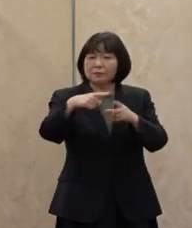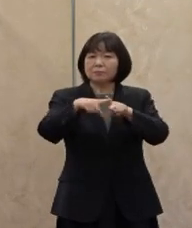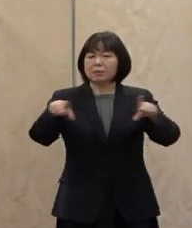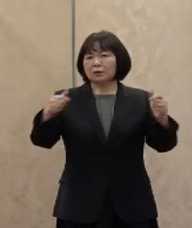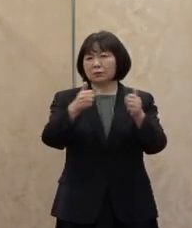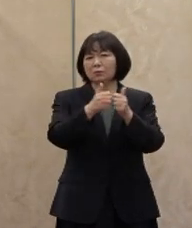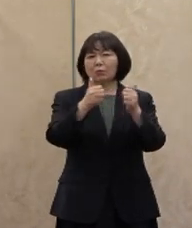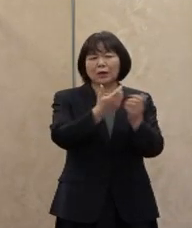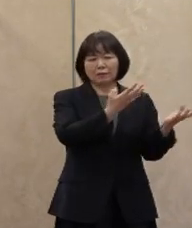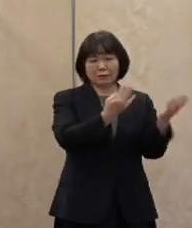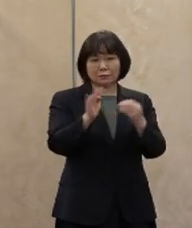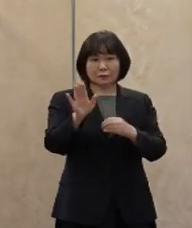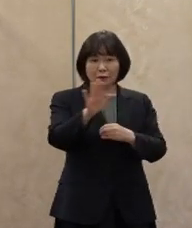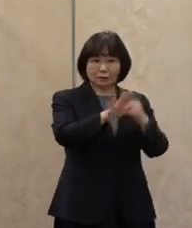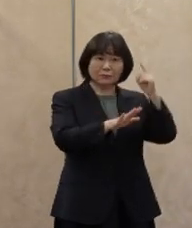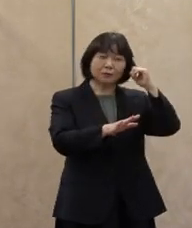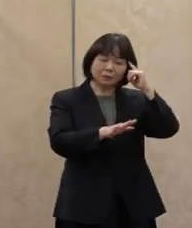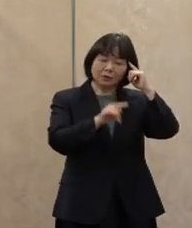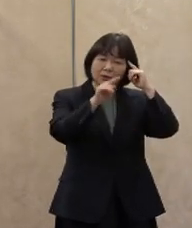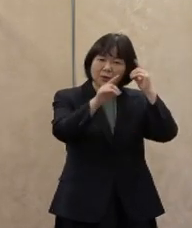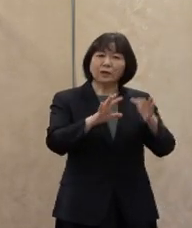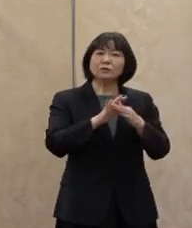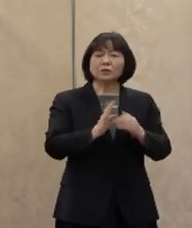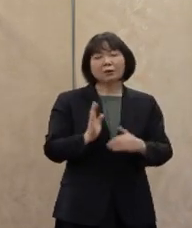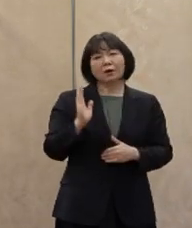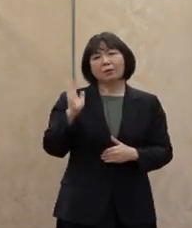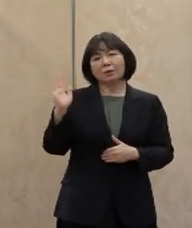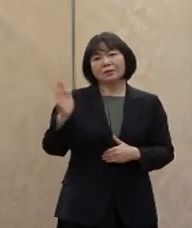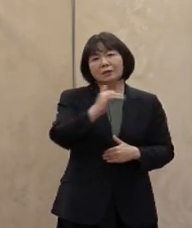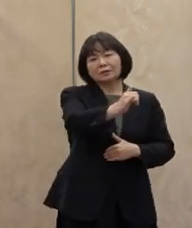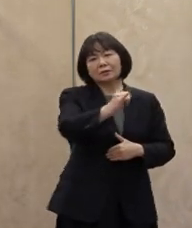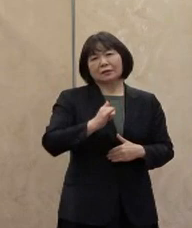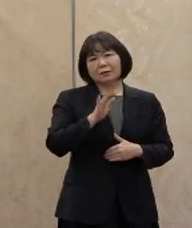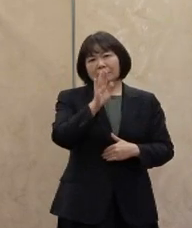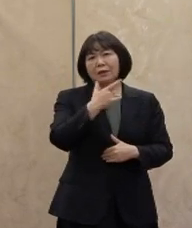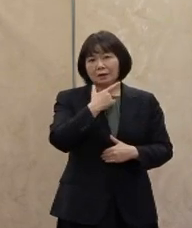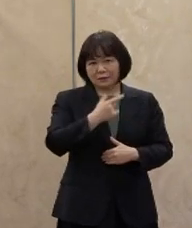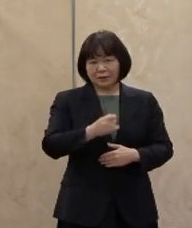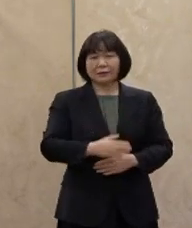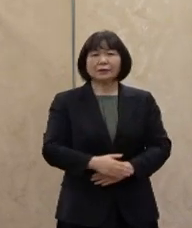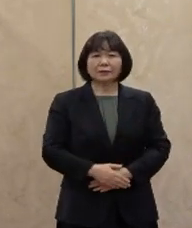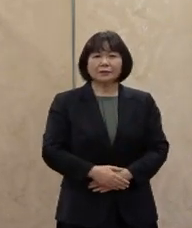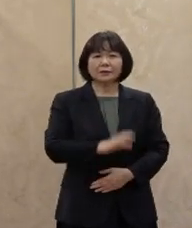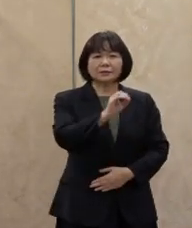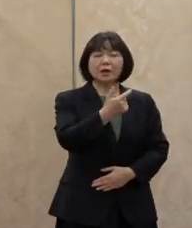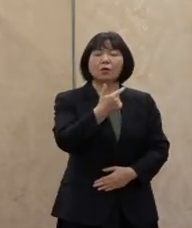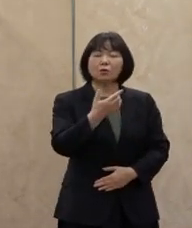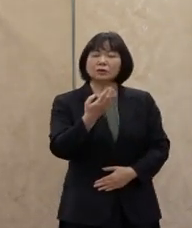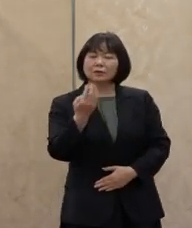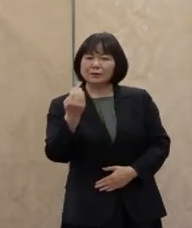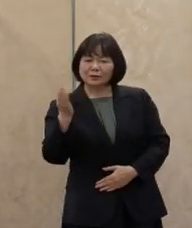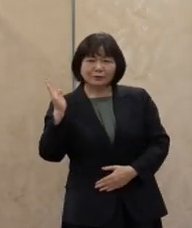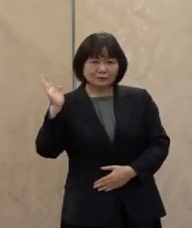談たくさんあると思いますので、これについてはこちらの方にお電話いただけたらと思います。